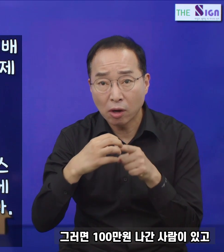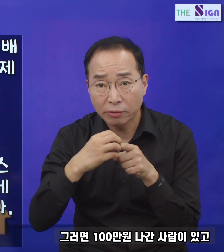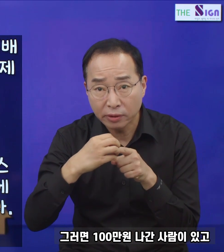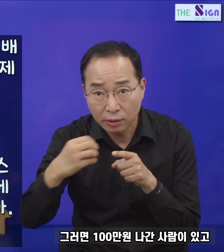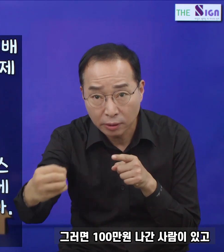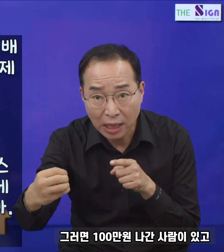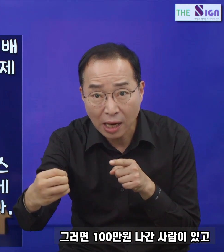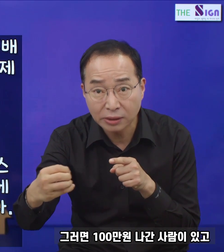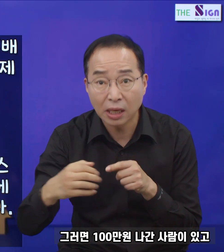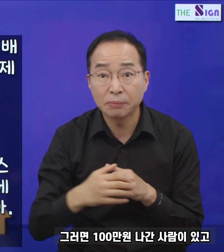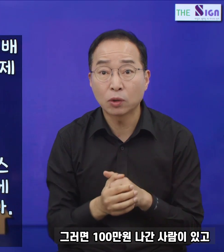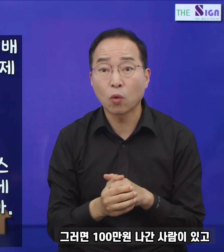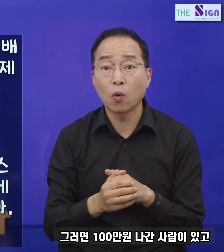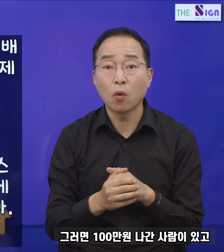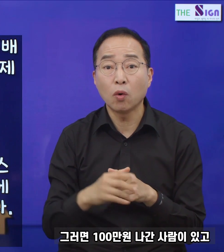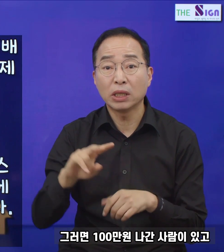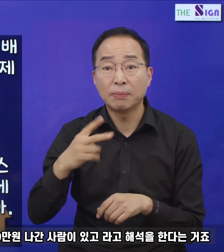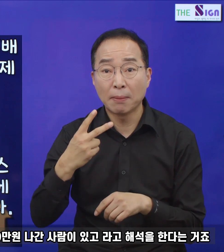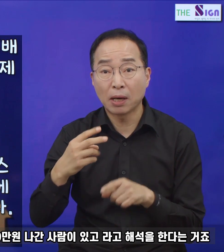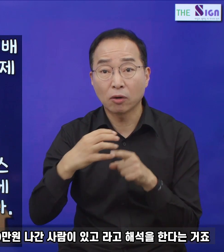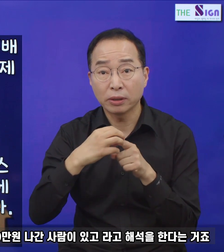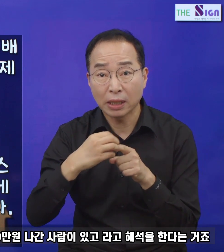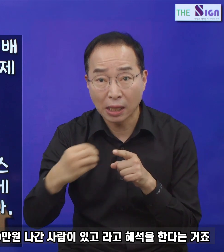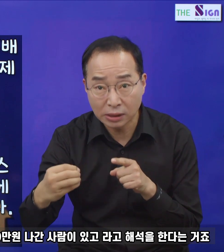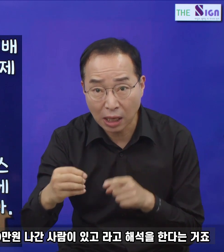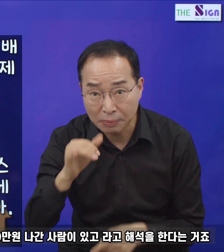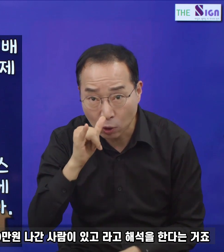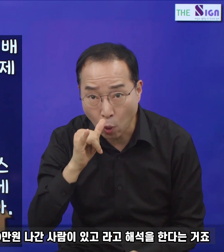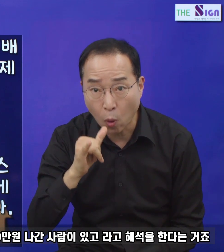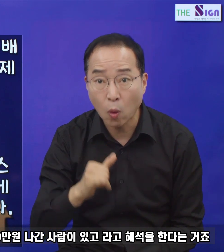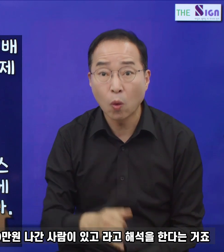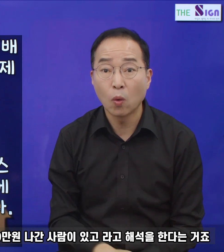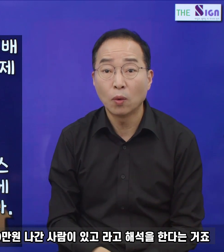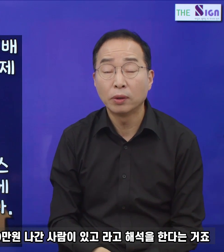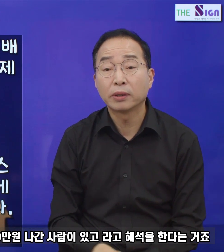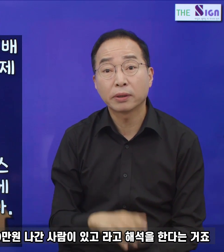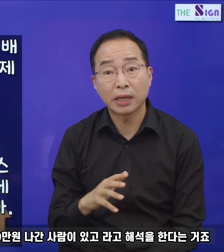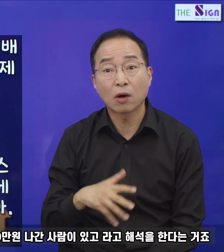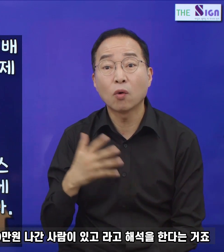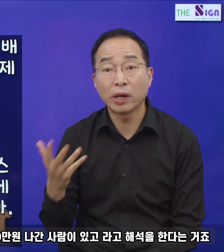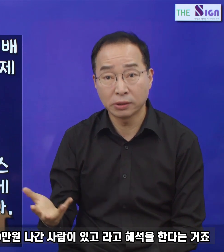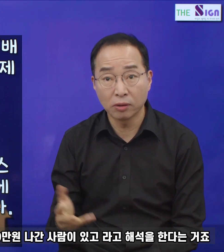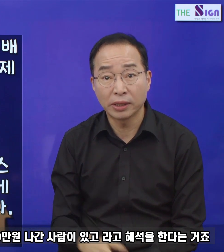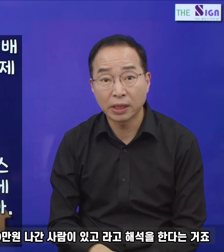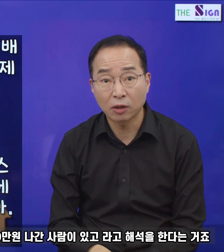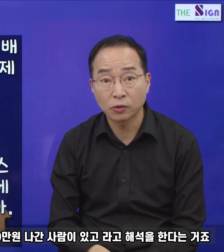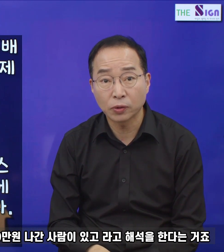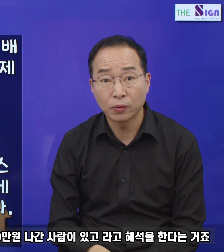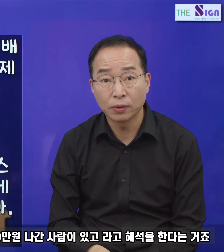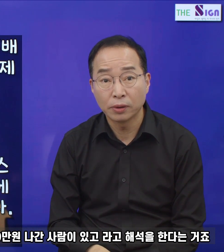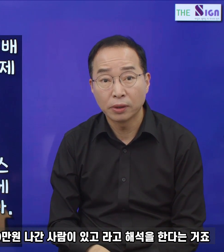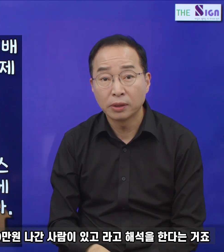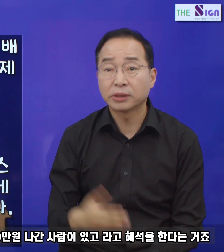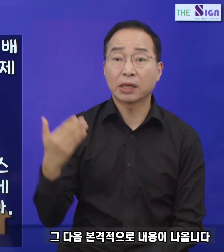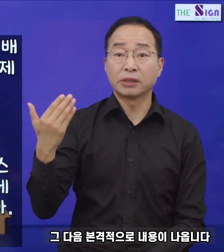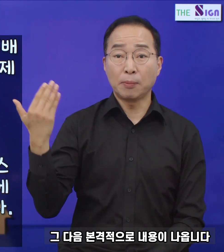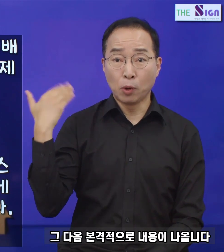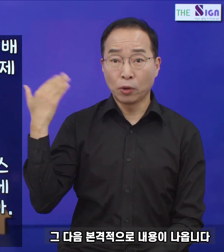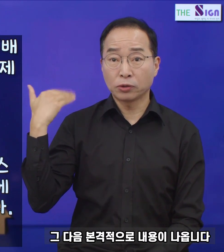100만원 나간 사람 있고 200만원 나간 사람 있고 라고 해석을 한다는 거죠. 자, 그 다음 본격적인